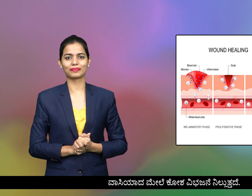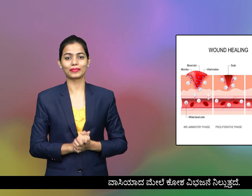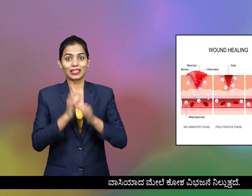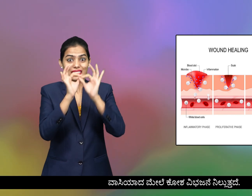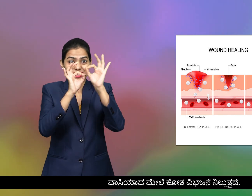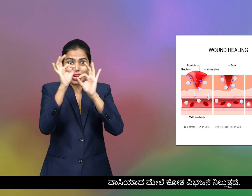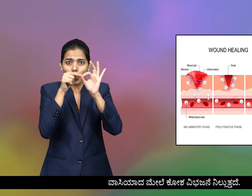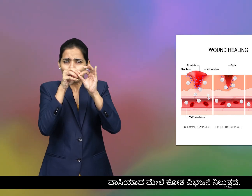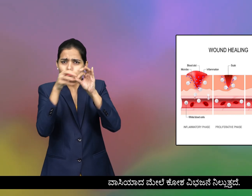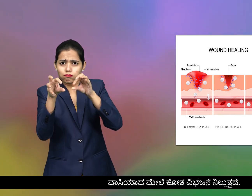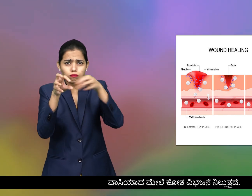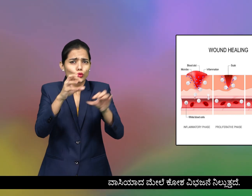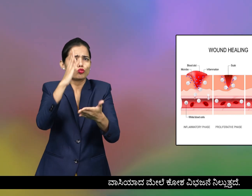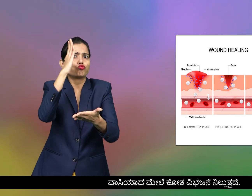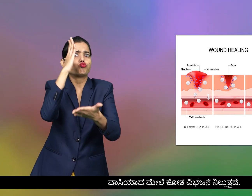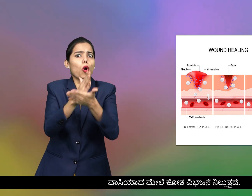ವಾಸಿ ಆದ್ಮೇಲೆ ಕೋಶ ವಿಭಜನೆ ನಿಲ್ಲತ್ತೆ.